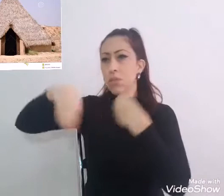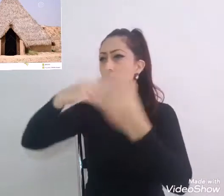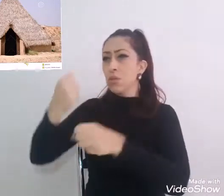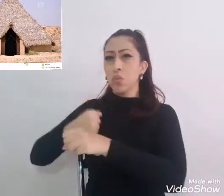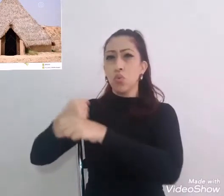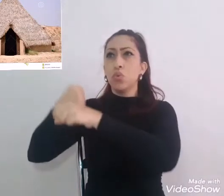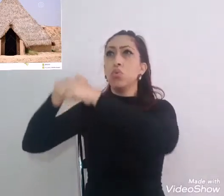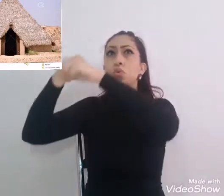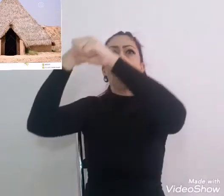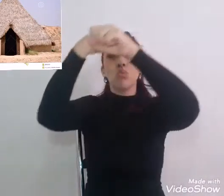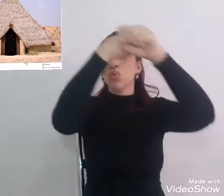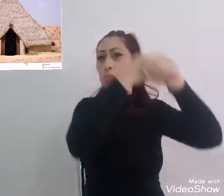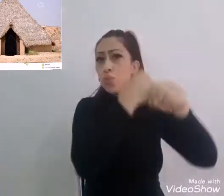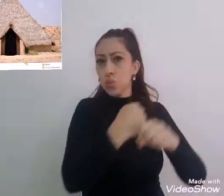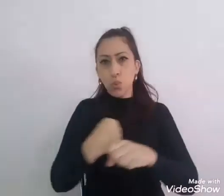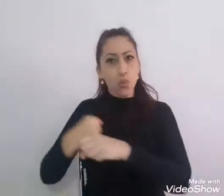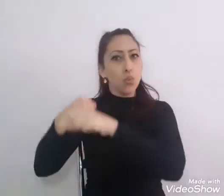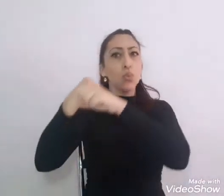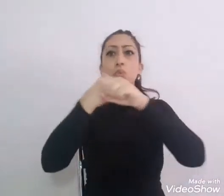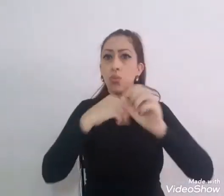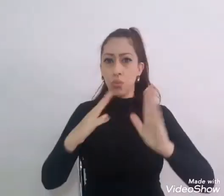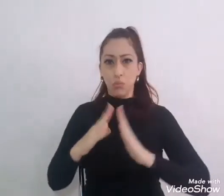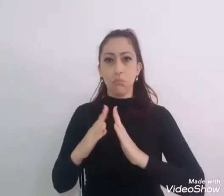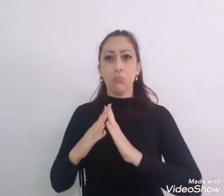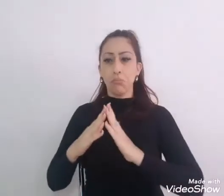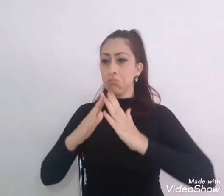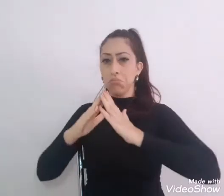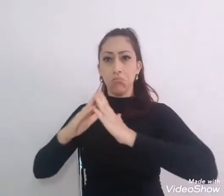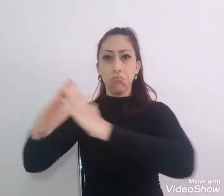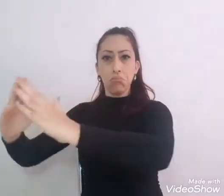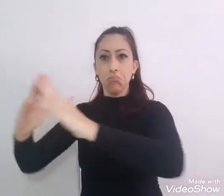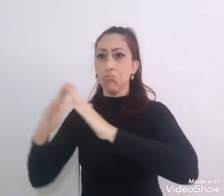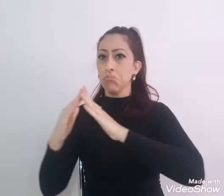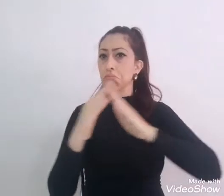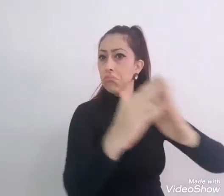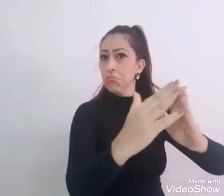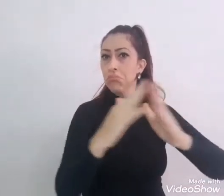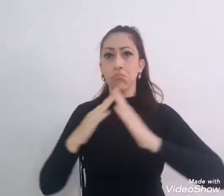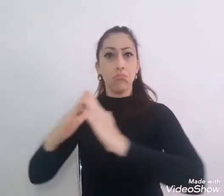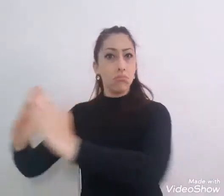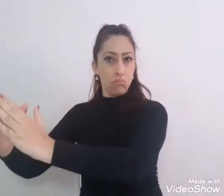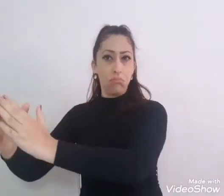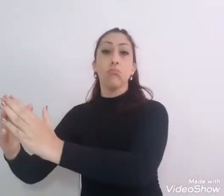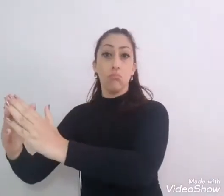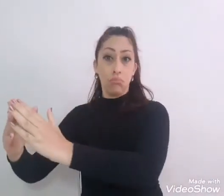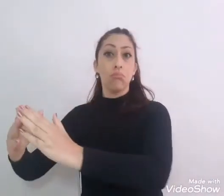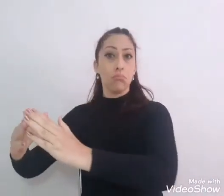próprio... enfim, eles passam a construir moradias mais complexas com o passar do tempo. A partir do momento que eles